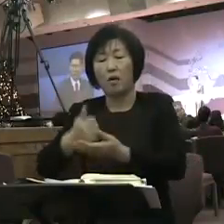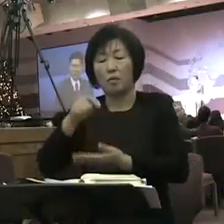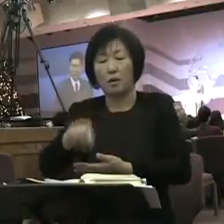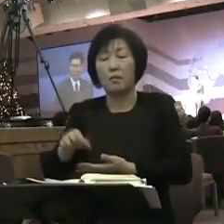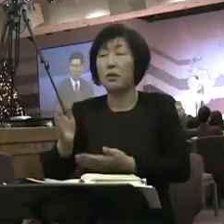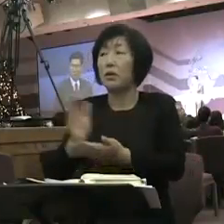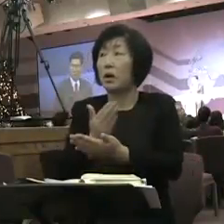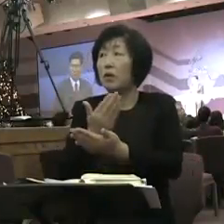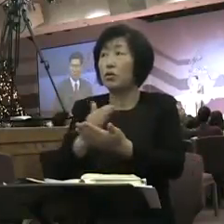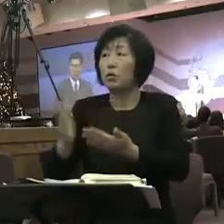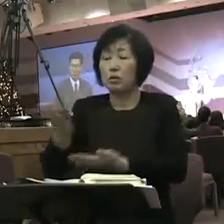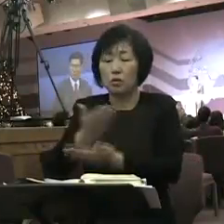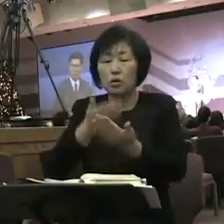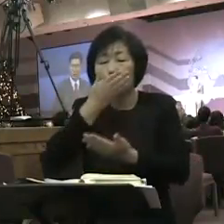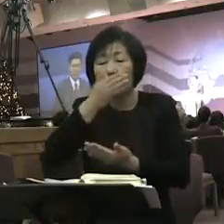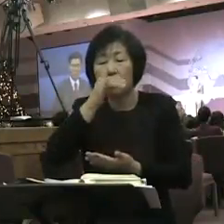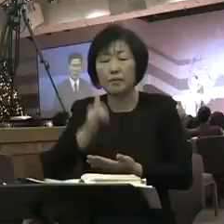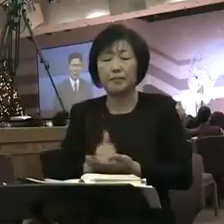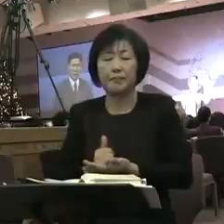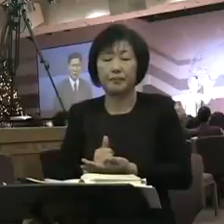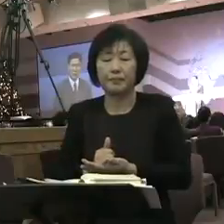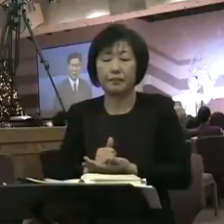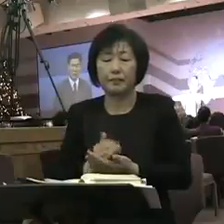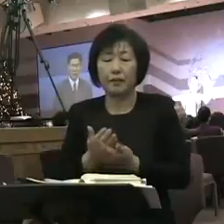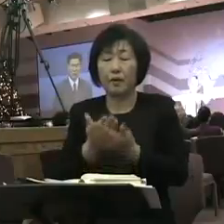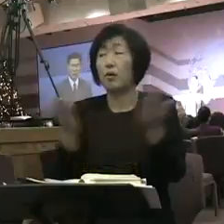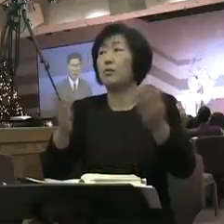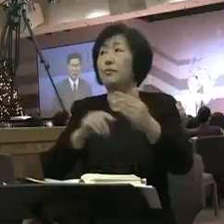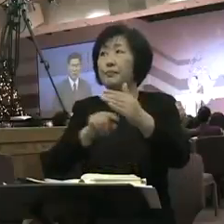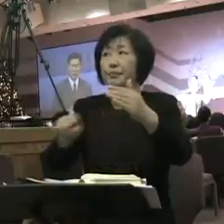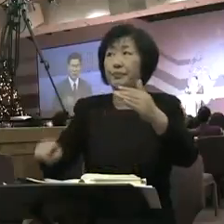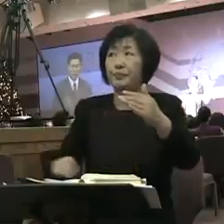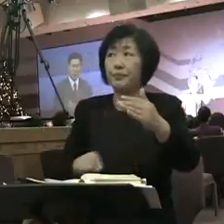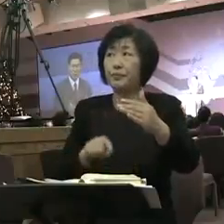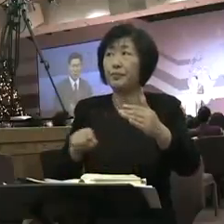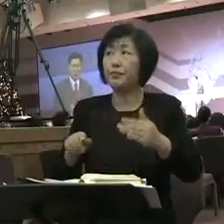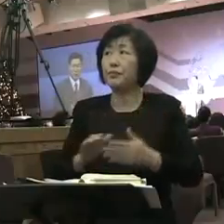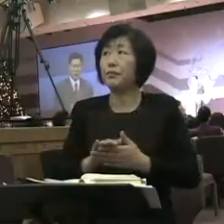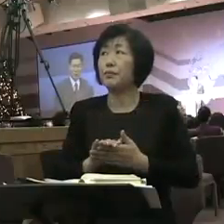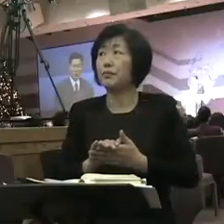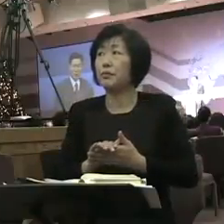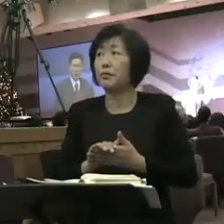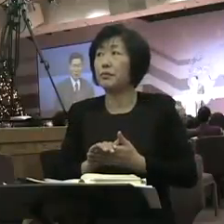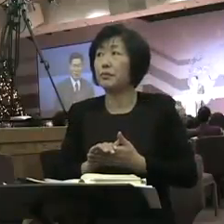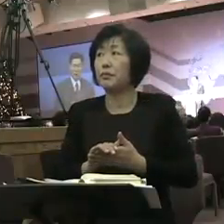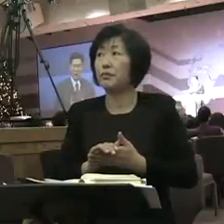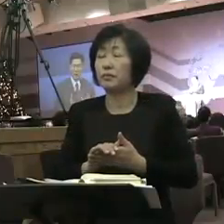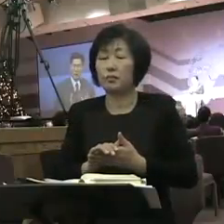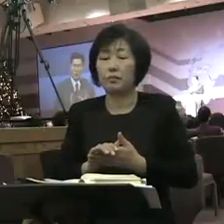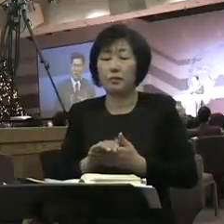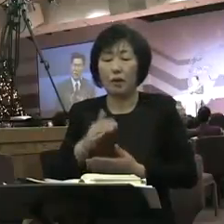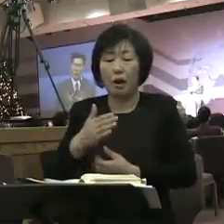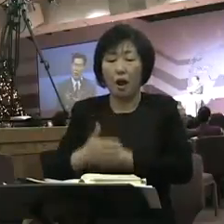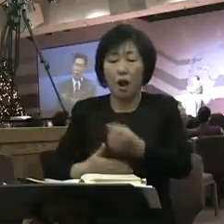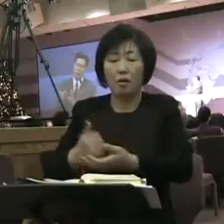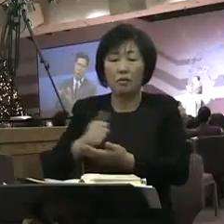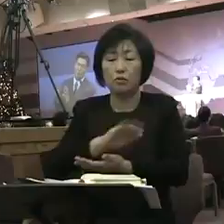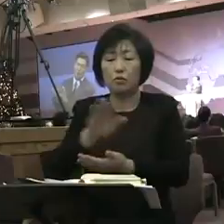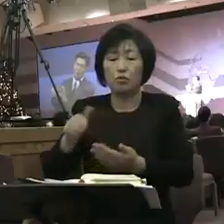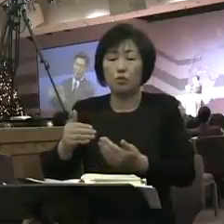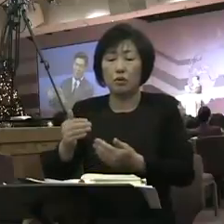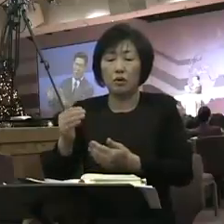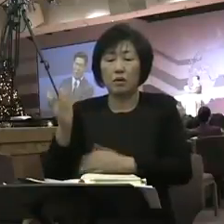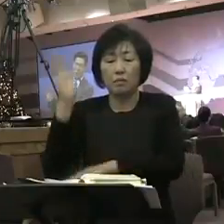하고 계세요. 여러분, 우리가 오늘 이 말씀 속에서 하나님께서 우리를 어떠한